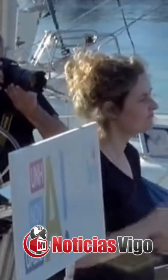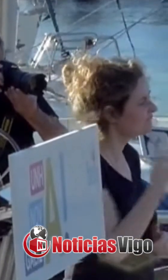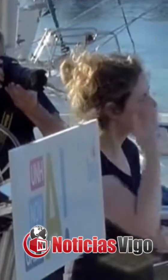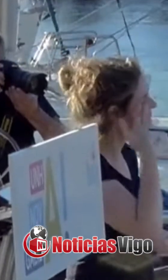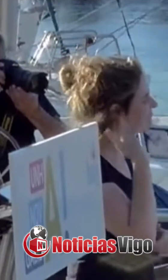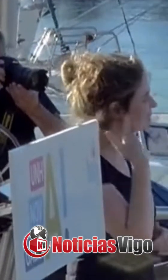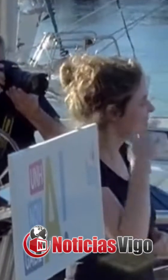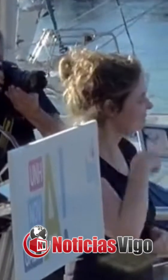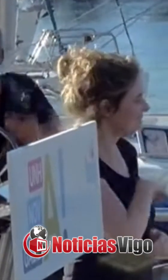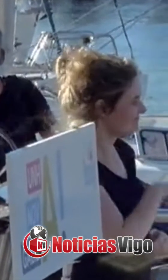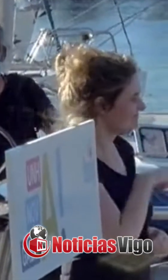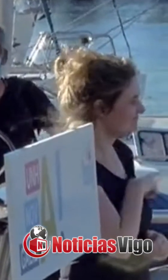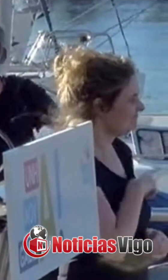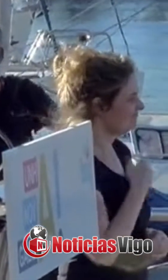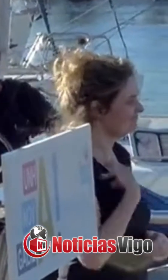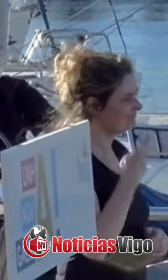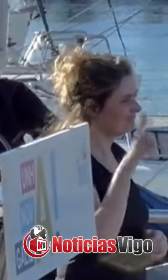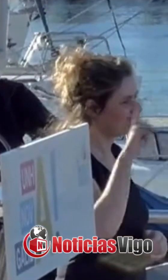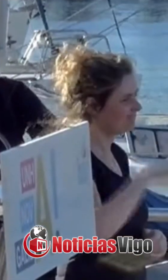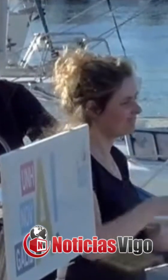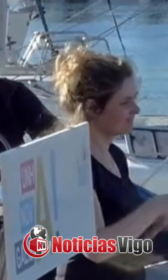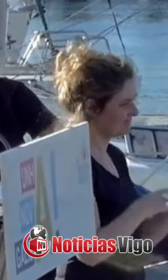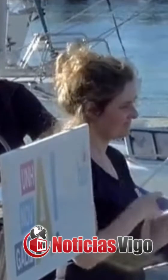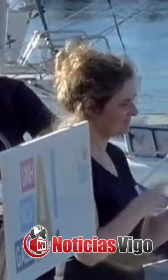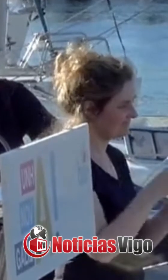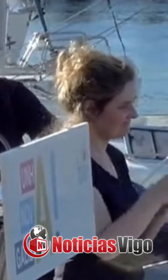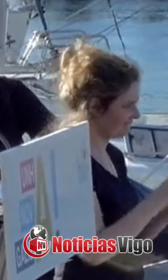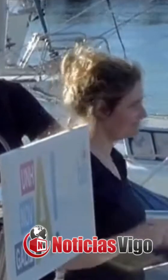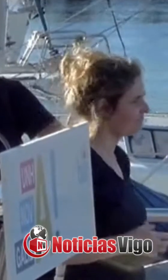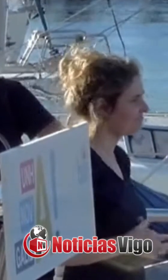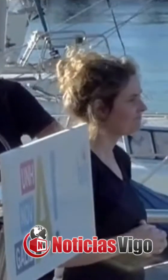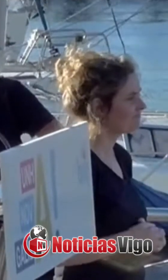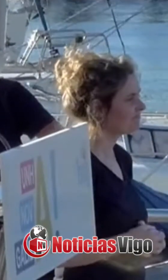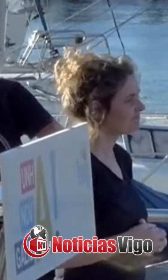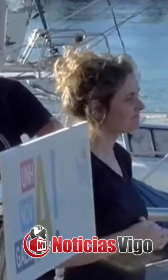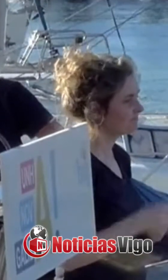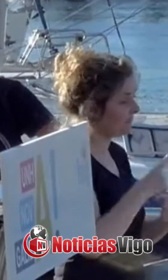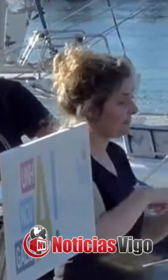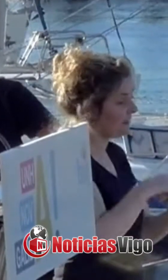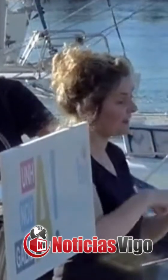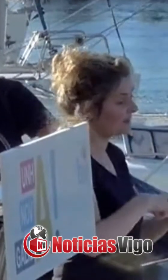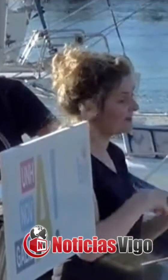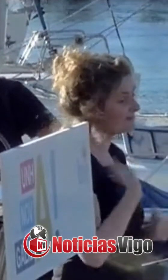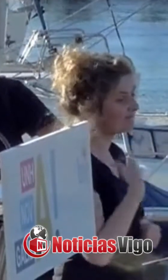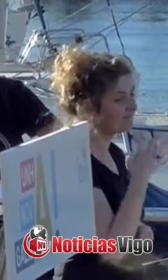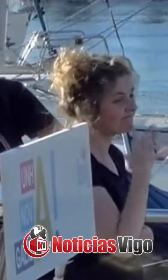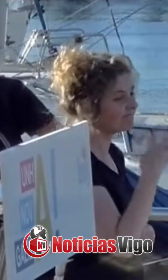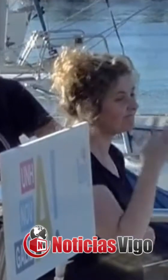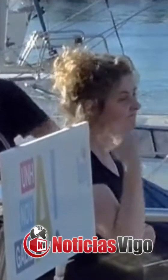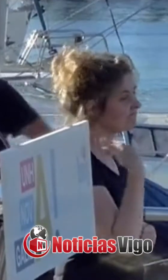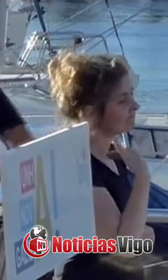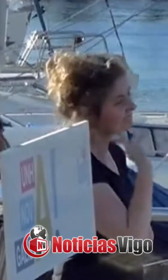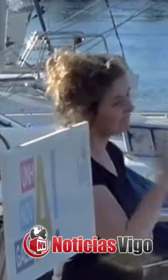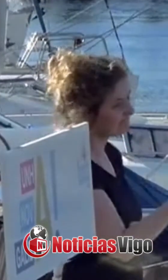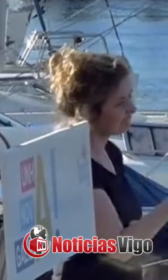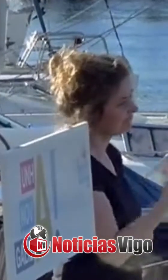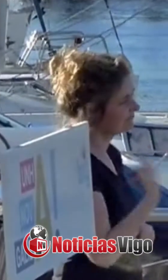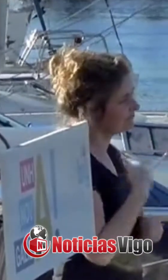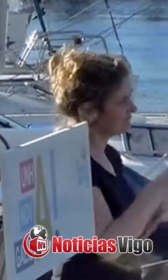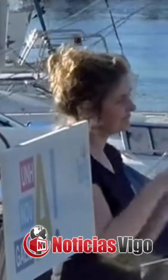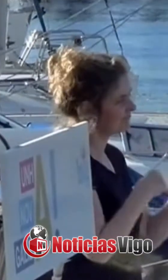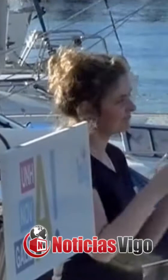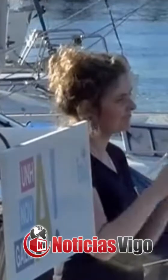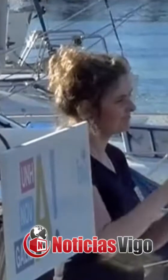mostrando o orgullo que sinto de ser do Bloque Nacionalista Galego. Hai case 4 anos daban ao